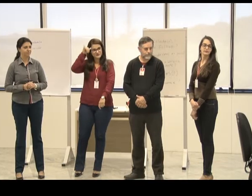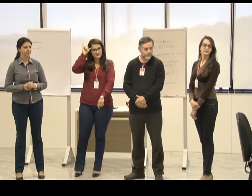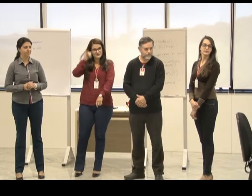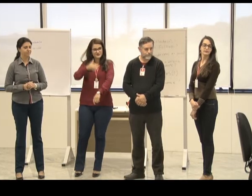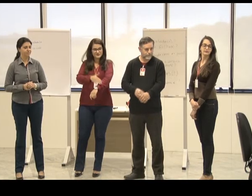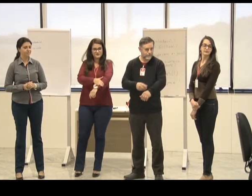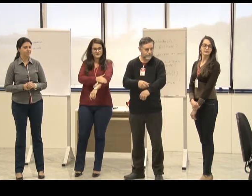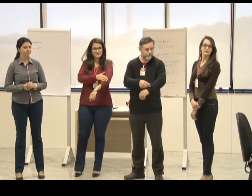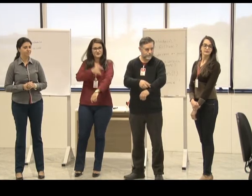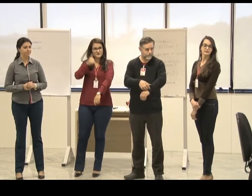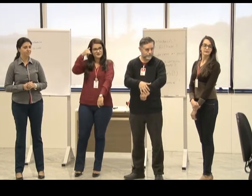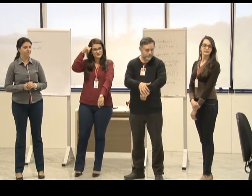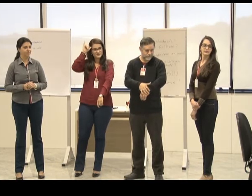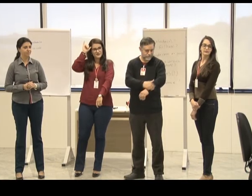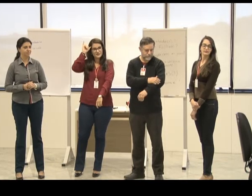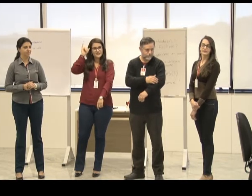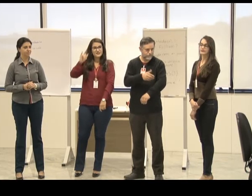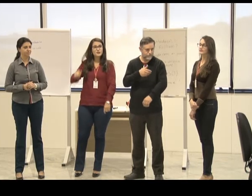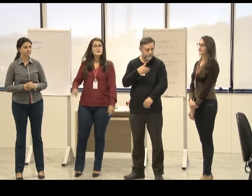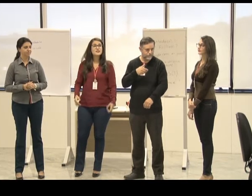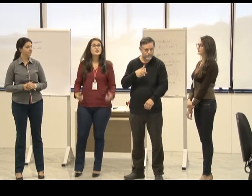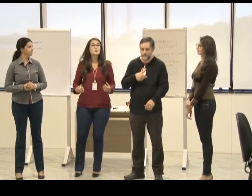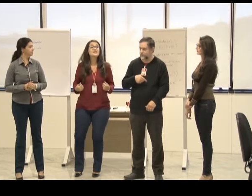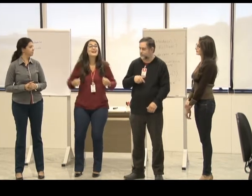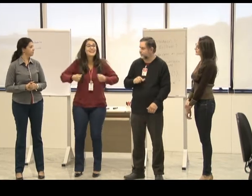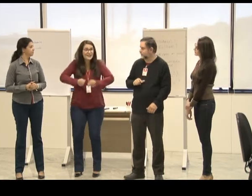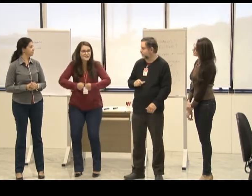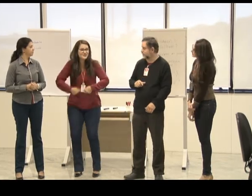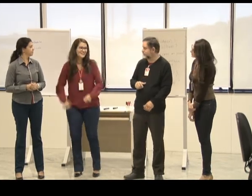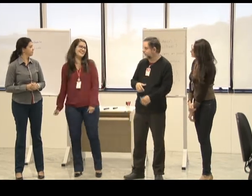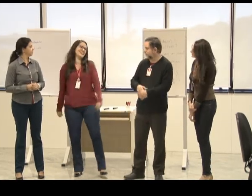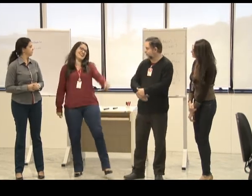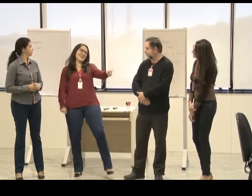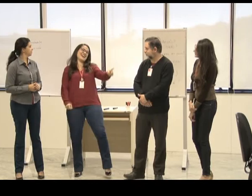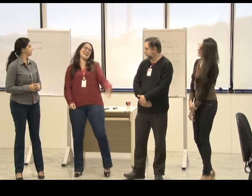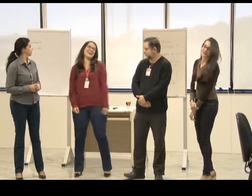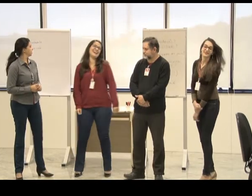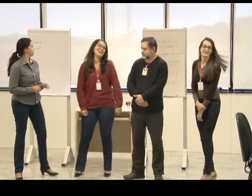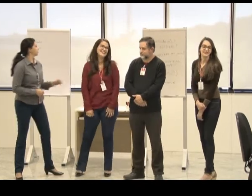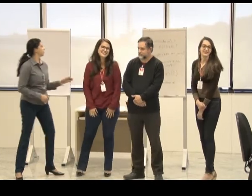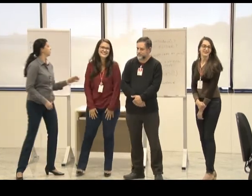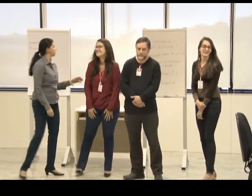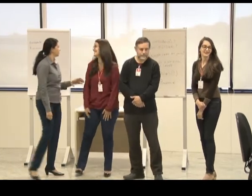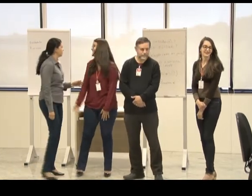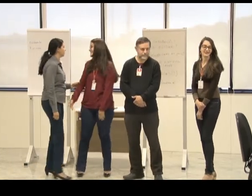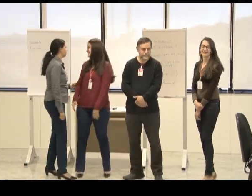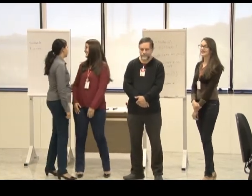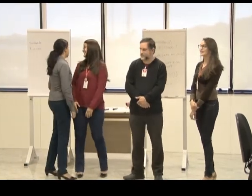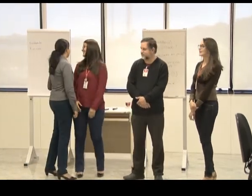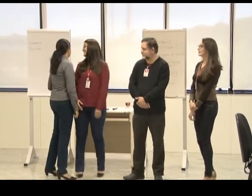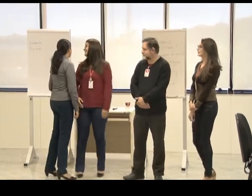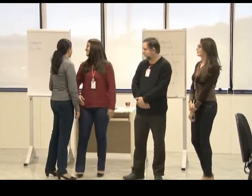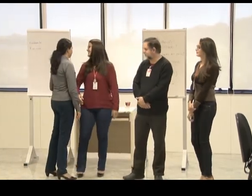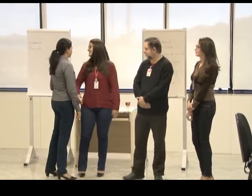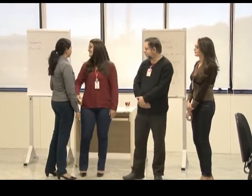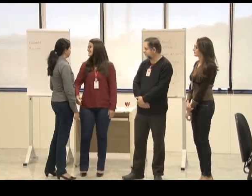Roupa, pelo de vaca. Ou seja, roupa de vaqueiro. Não. Vamos lá?